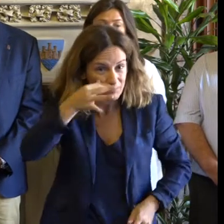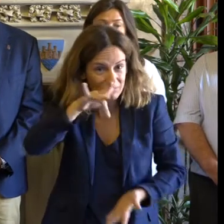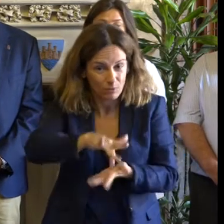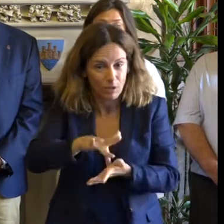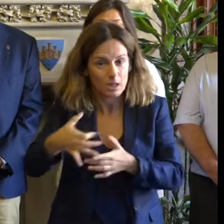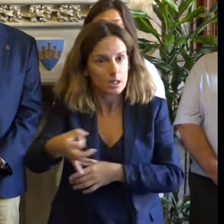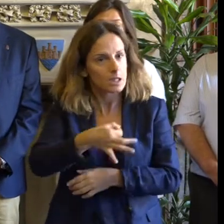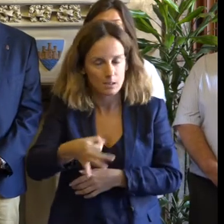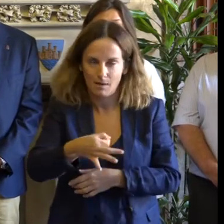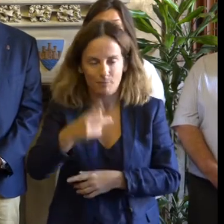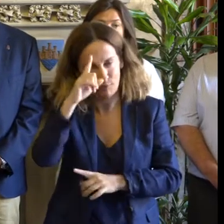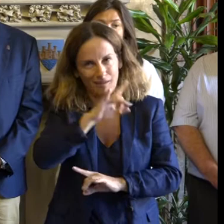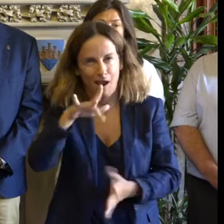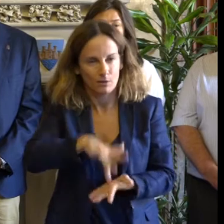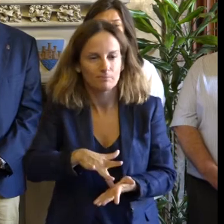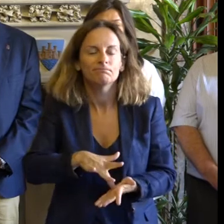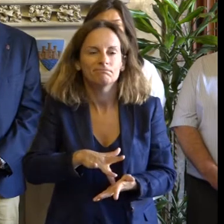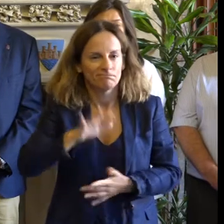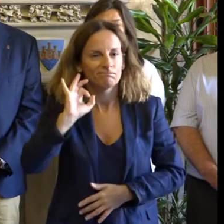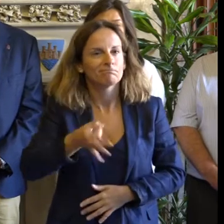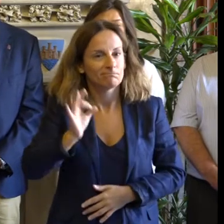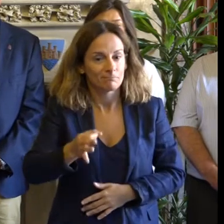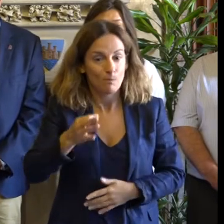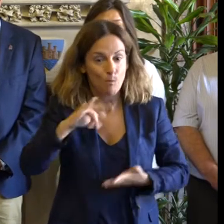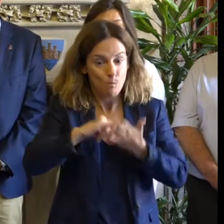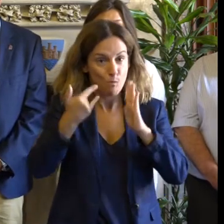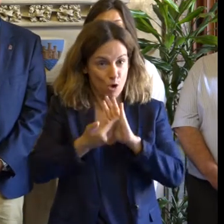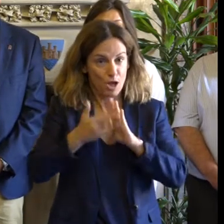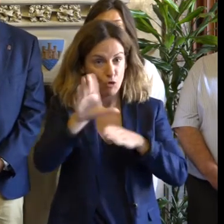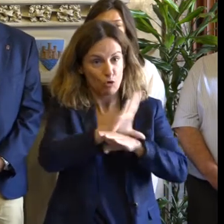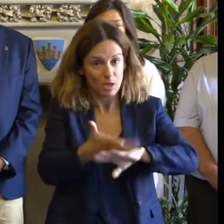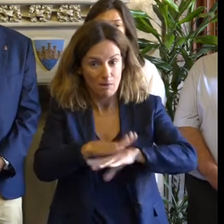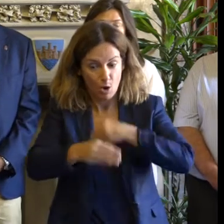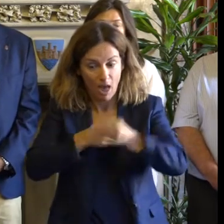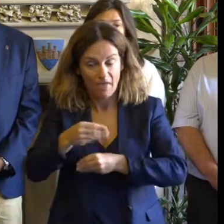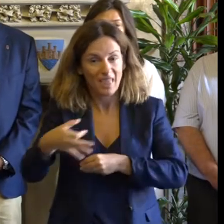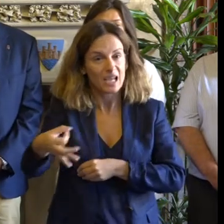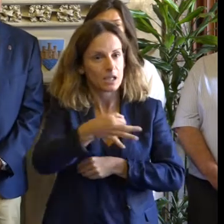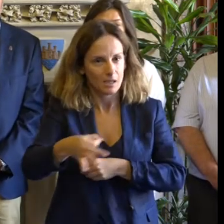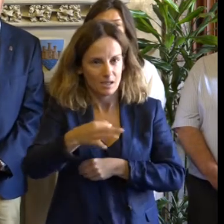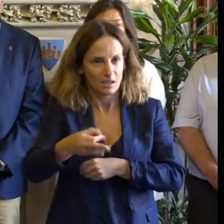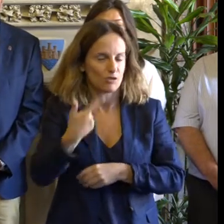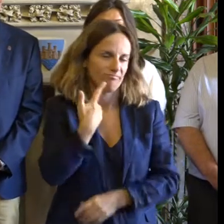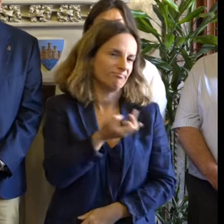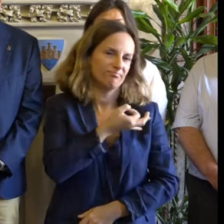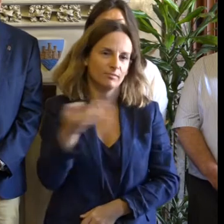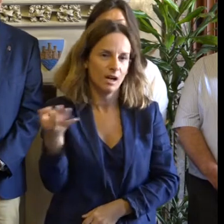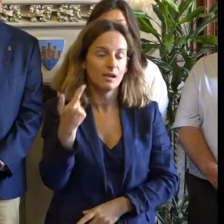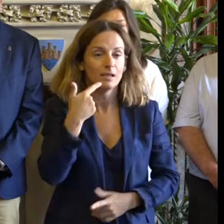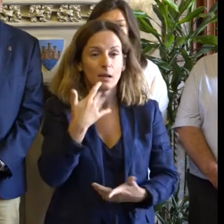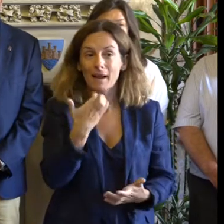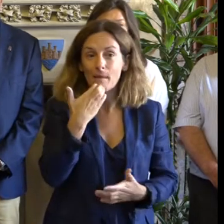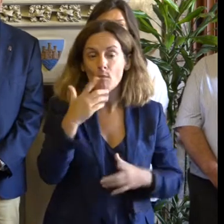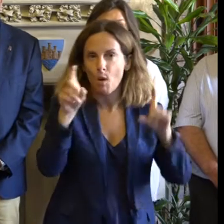encertada. El projecte que es desenvolupa a Quios ha estat un encert, reconegut per entitats de cooperació a nivell internacional, com